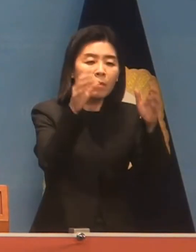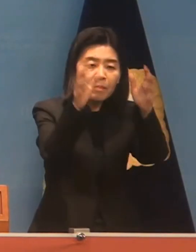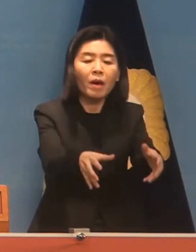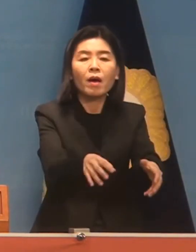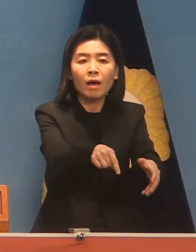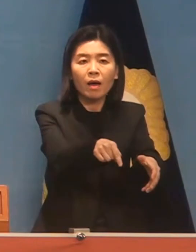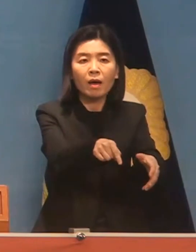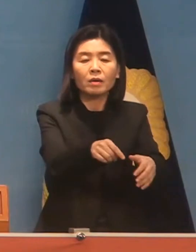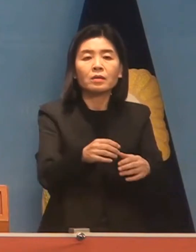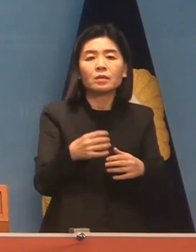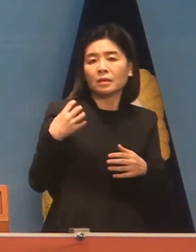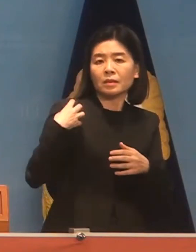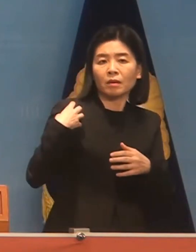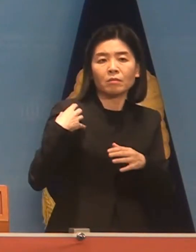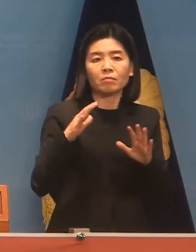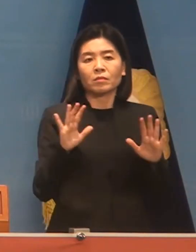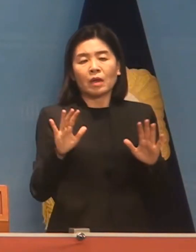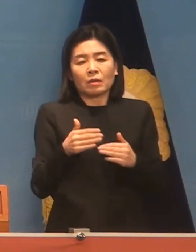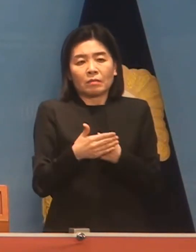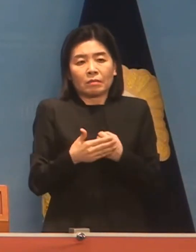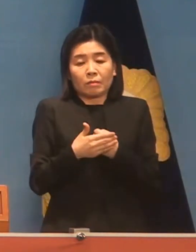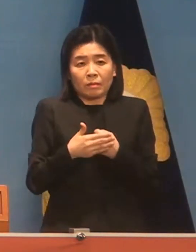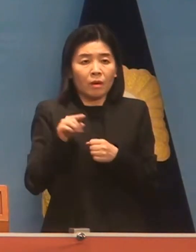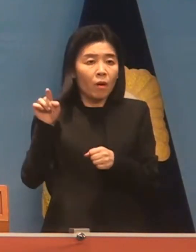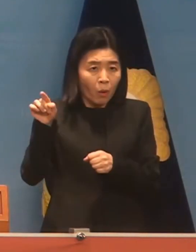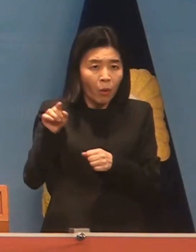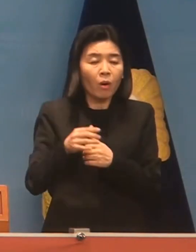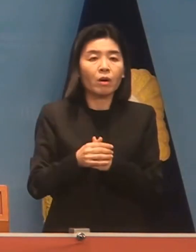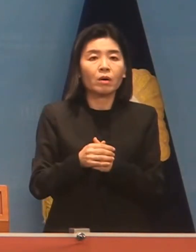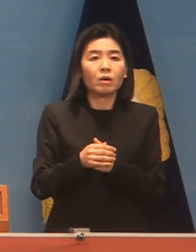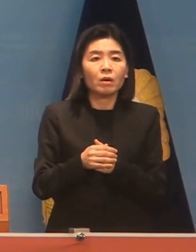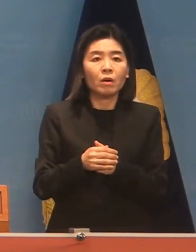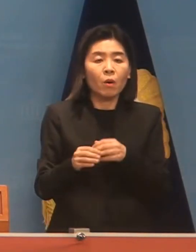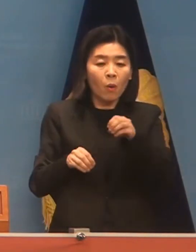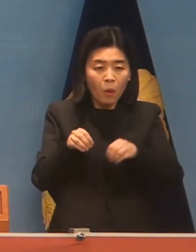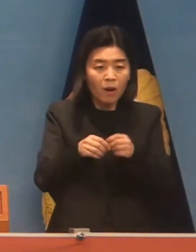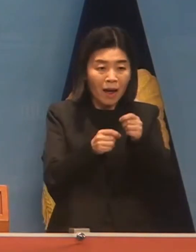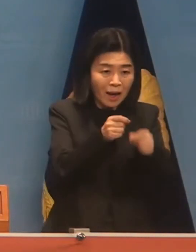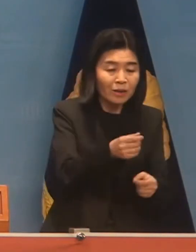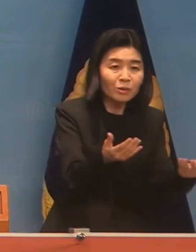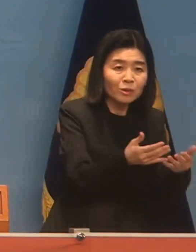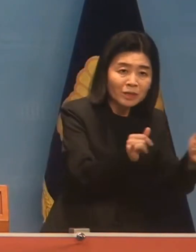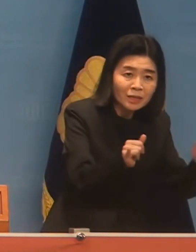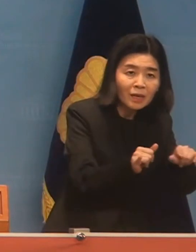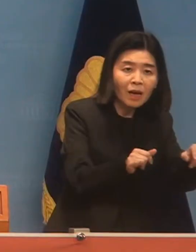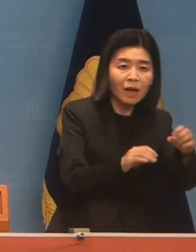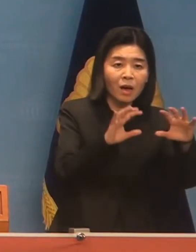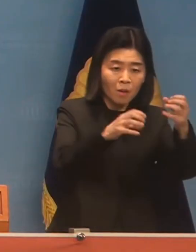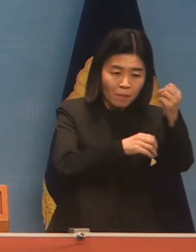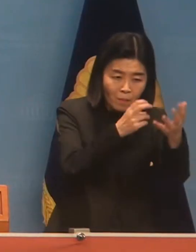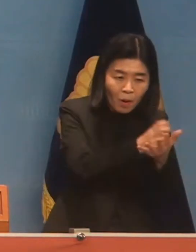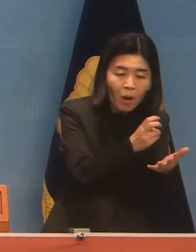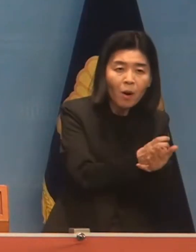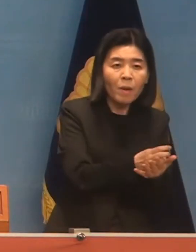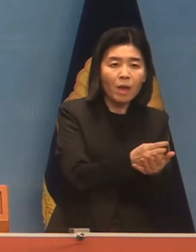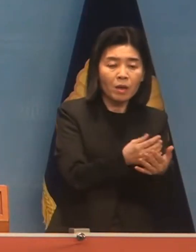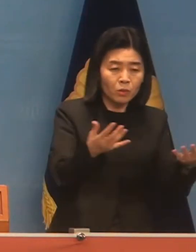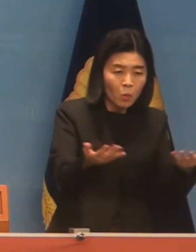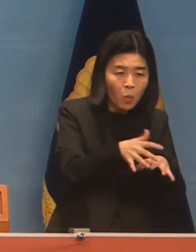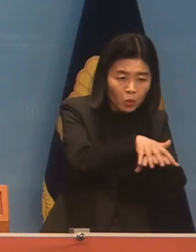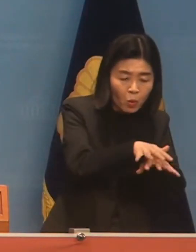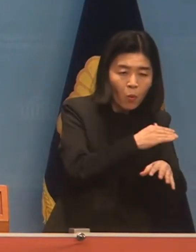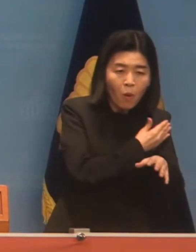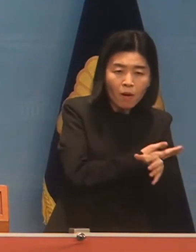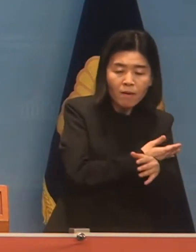그 어떤 책임도 지려하지 않았습니다. 오히려 하청 노동자가 헌법에 보장된 노조할 권리를